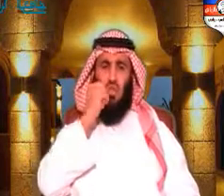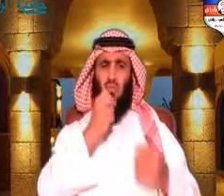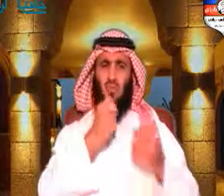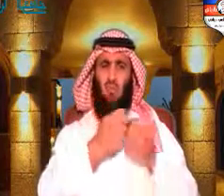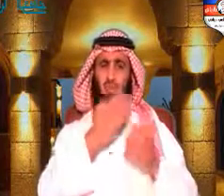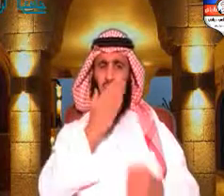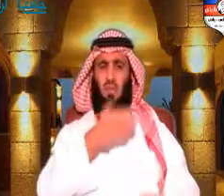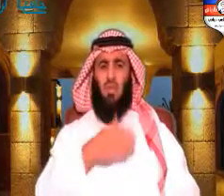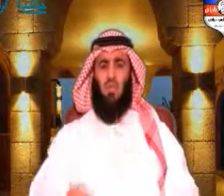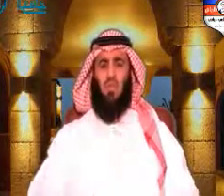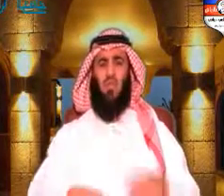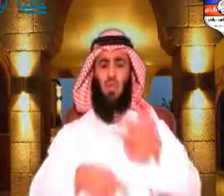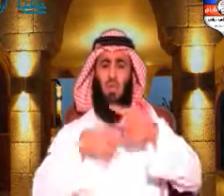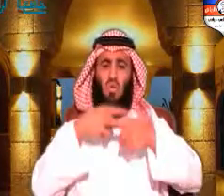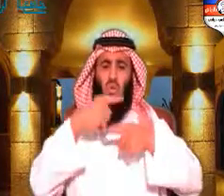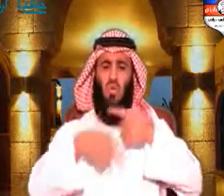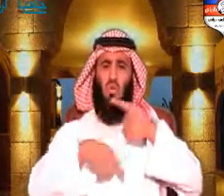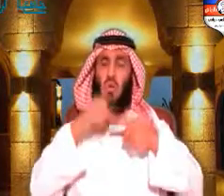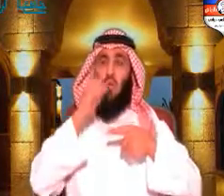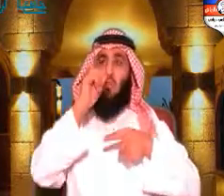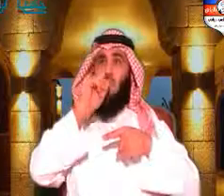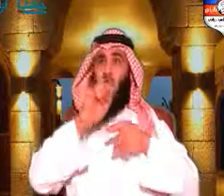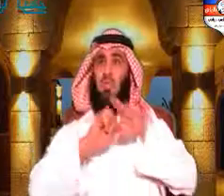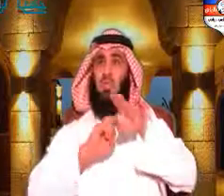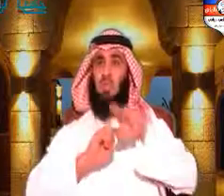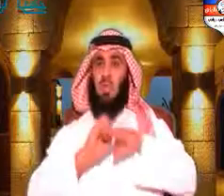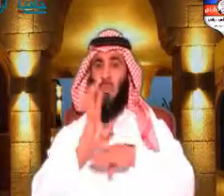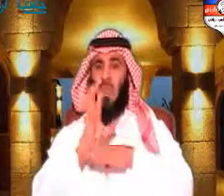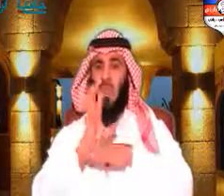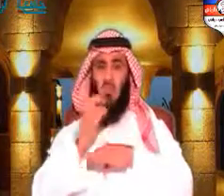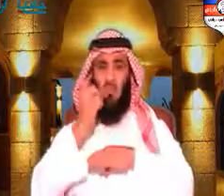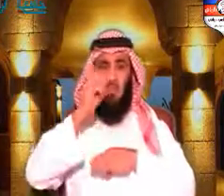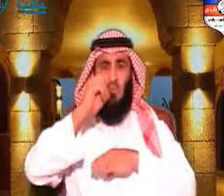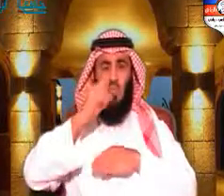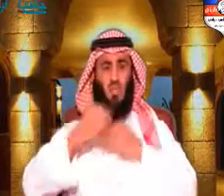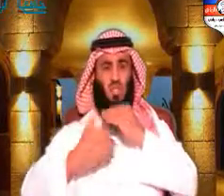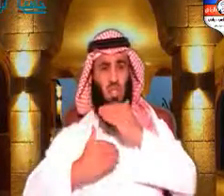في كل يوم يصبحون ويمسون